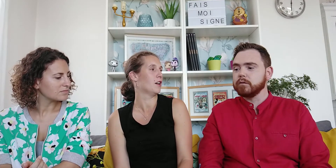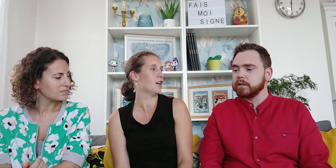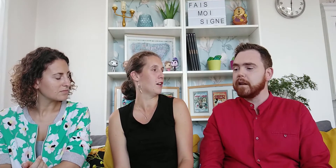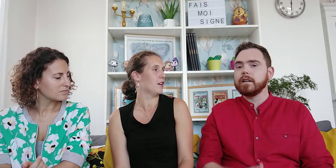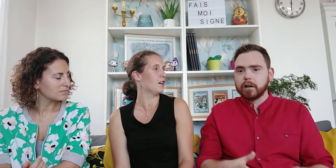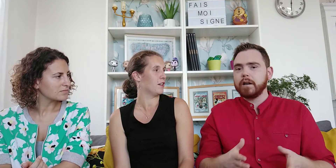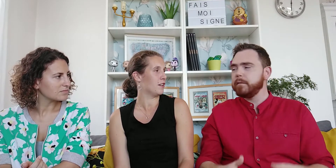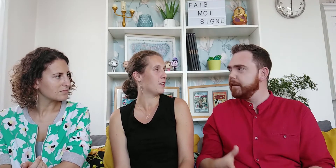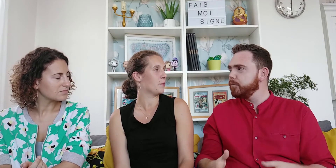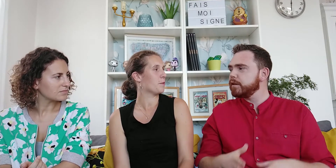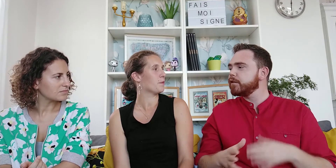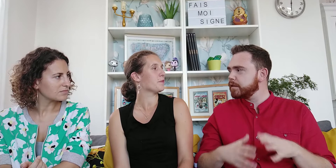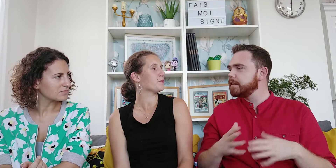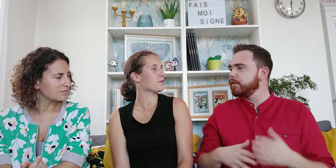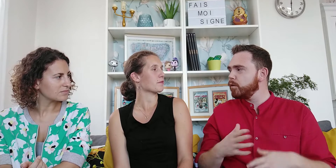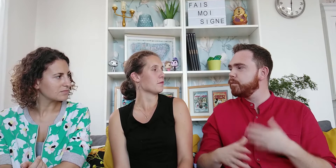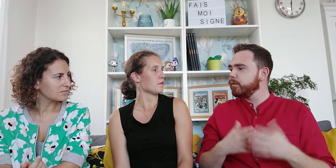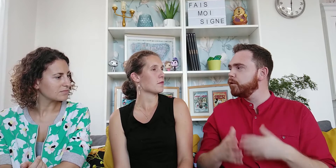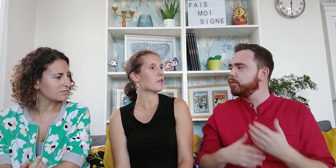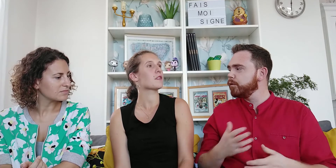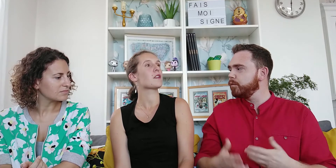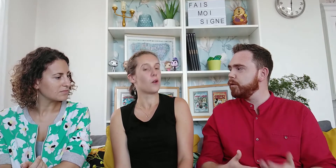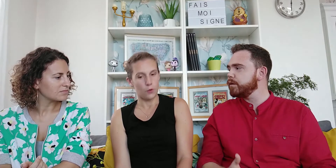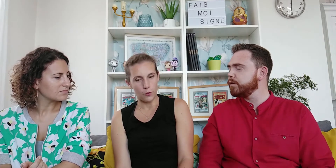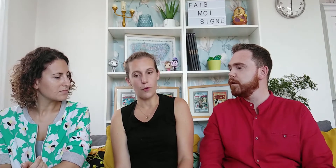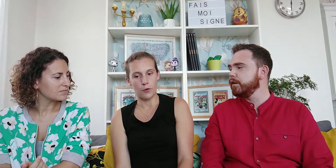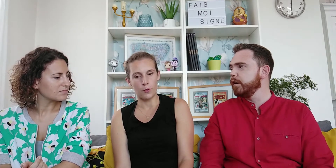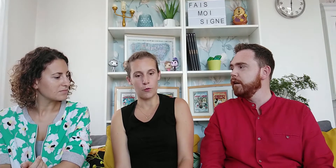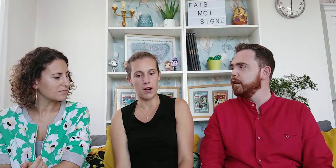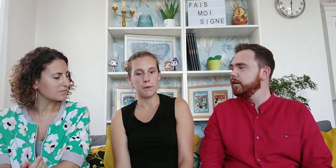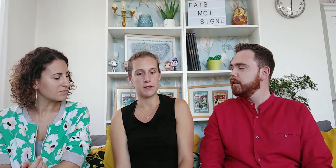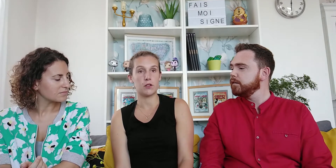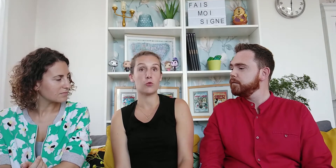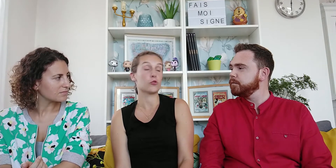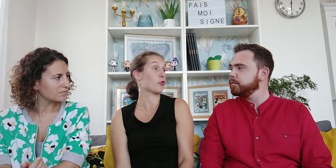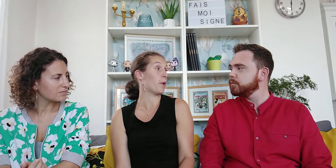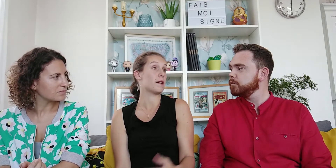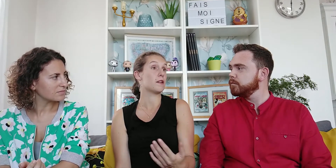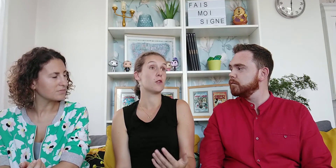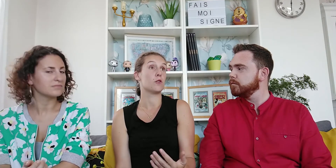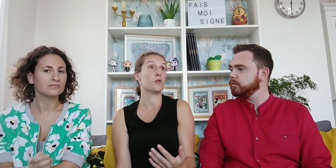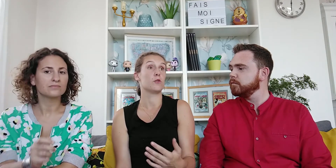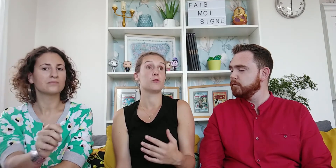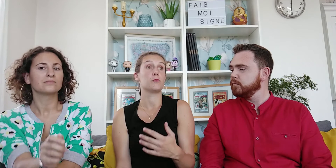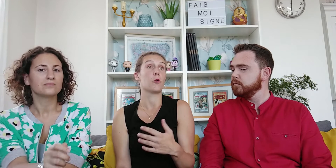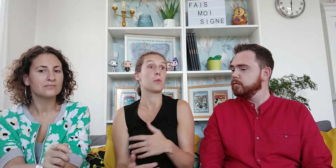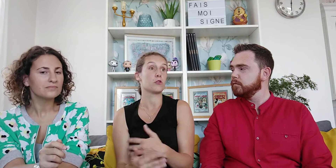c'est quand même les débuts, c'est quelque chose qui se développe de plus en plus. Voilà, on en entend parler dans plein d'endroits,